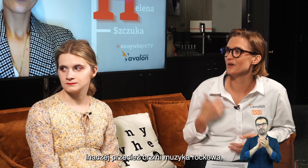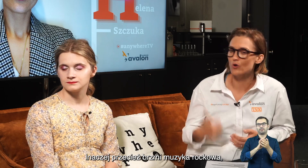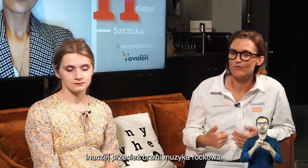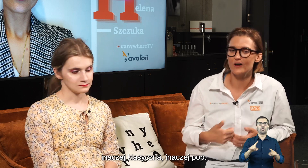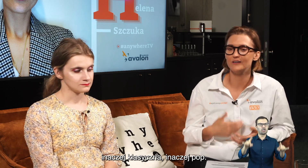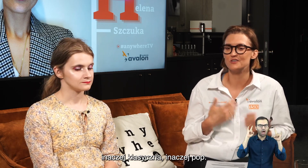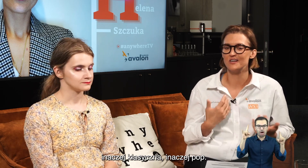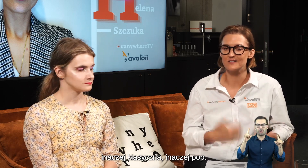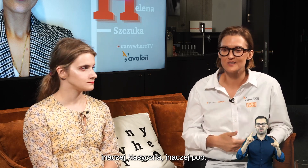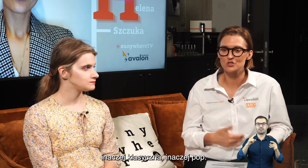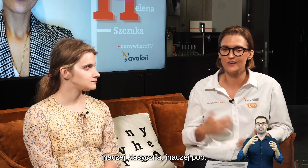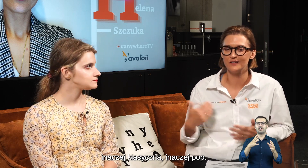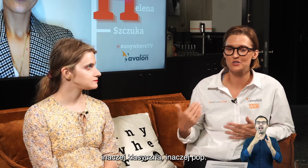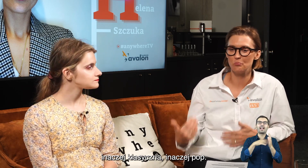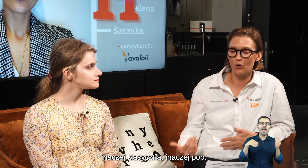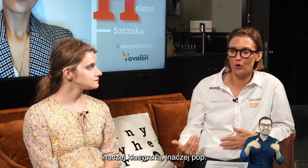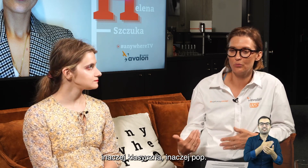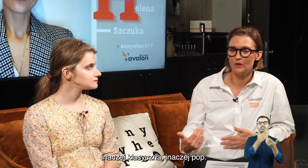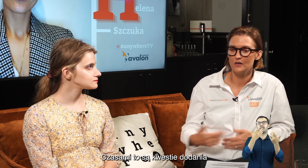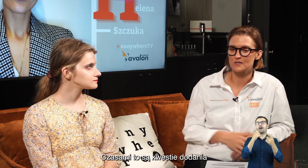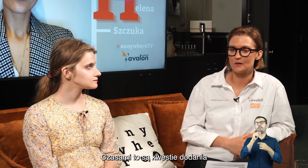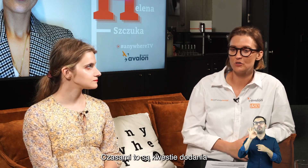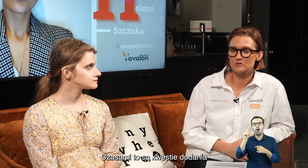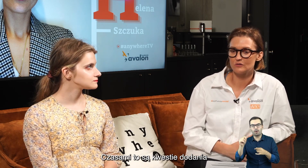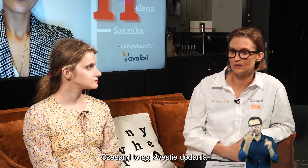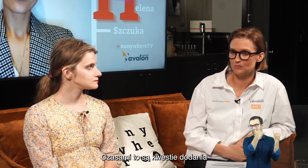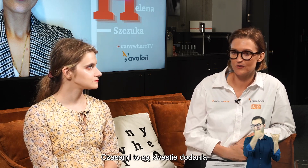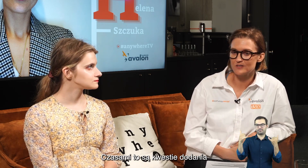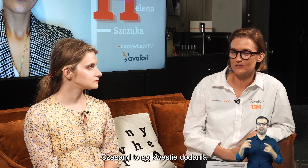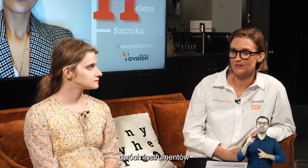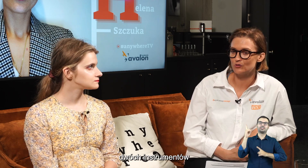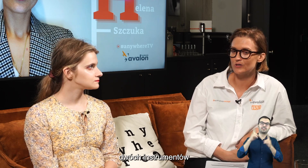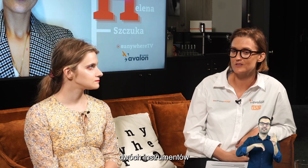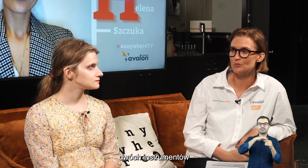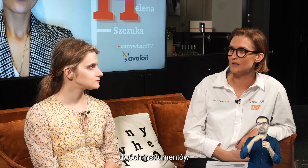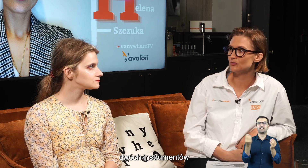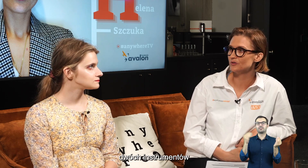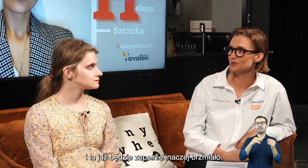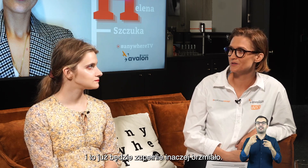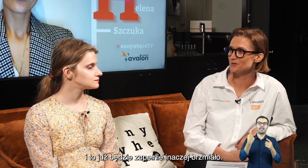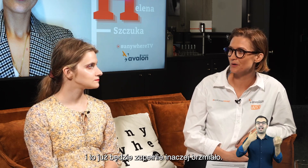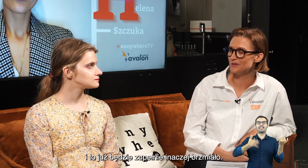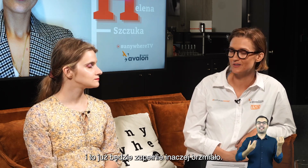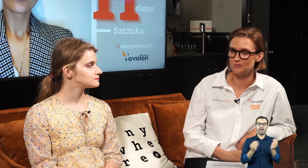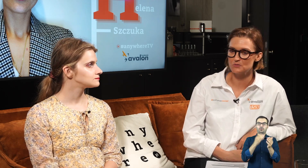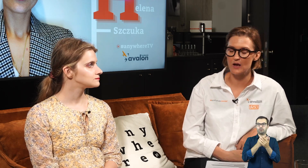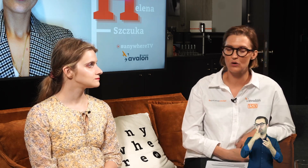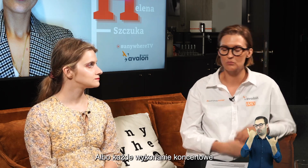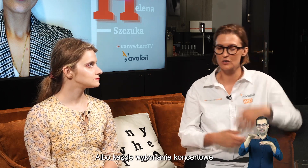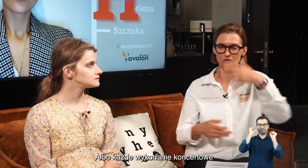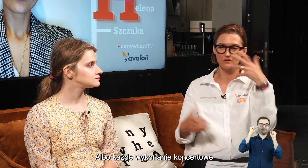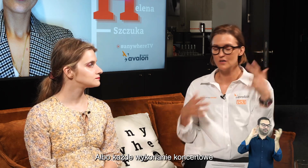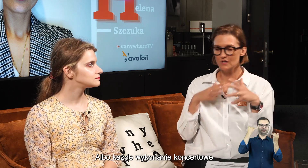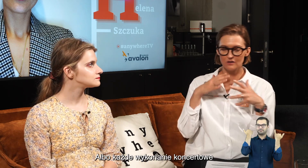muzyka rockowa, inaczej klasyczna, inaczej pop. Czasami to są, nie wiem, kwestie dodania dwóch instrumentów i to już będzie zupełnie inaczej brzmiało,